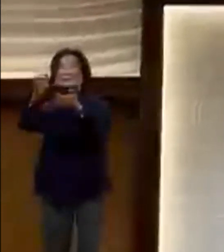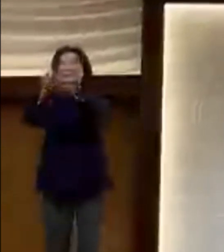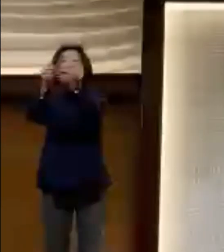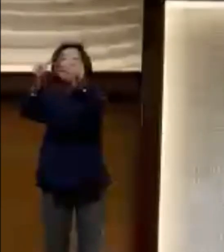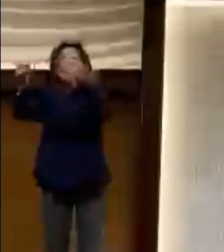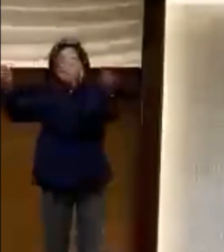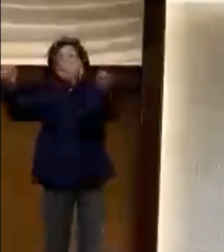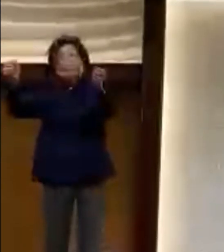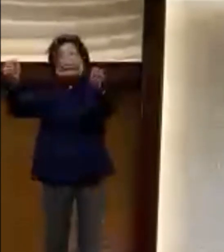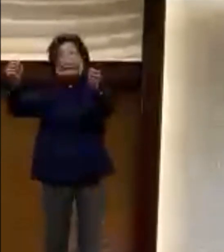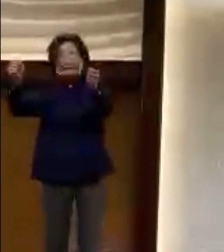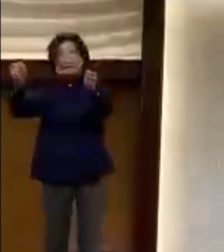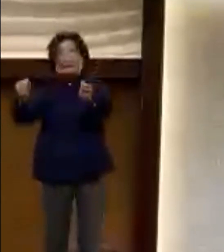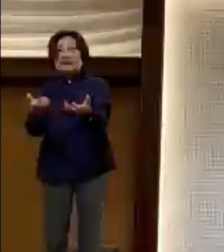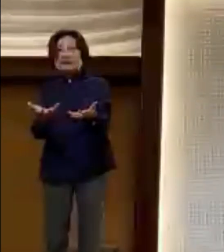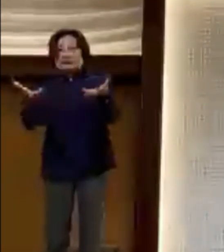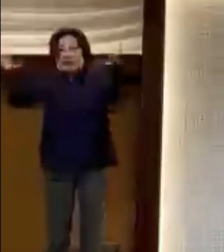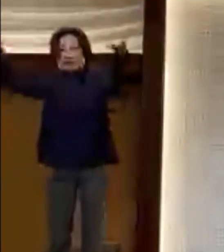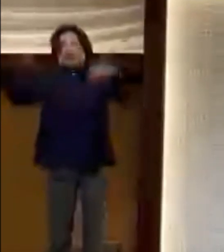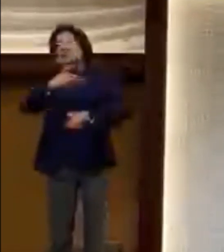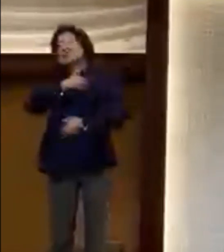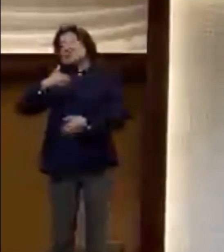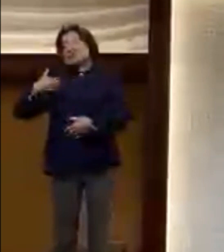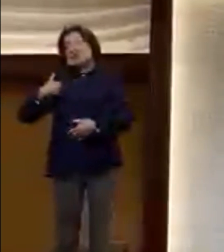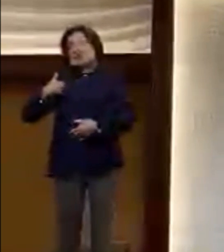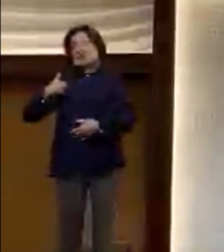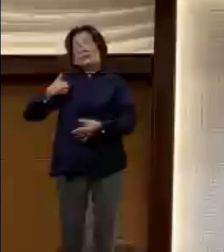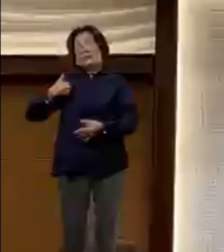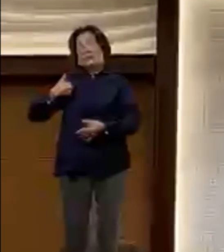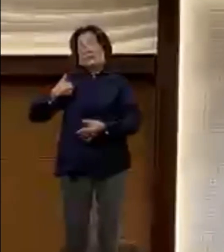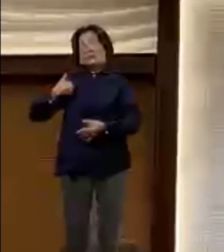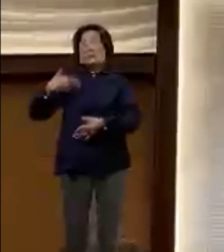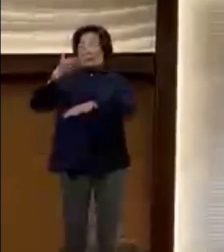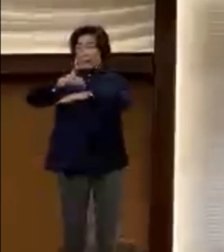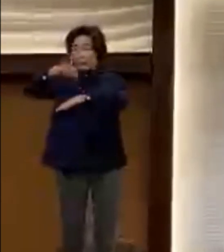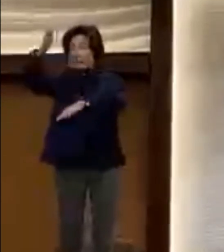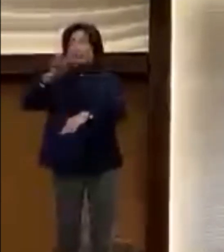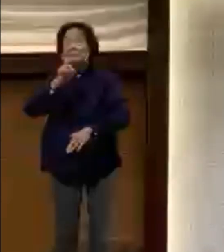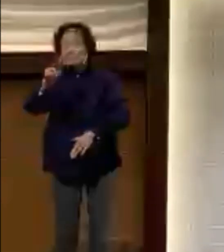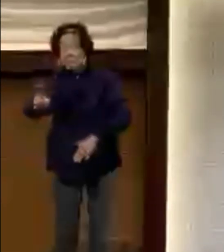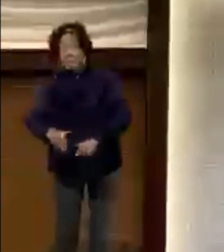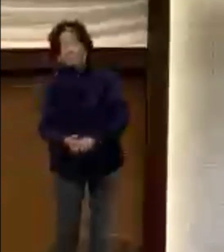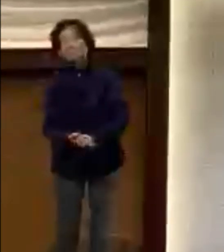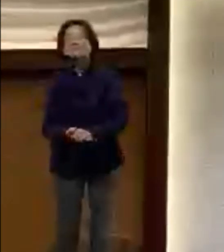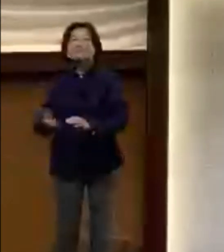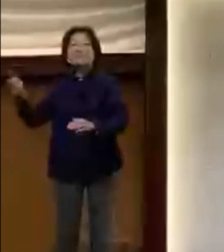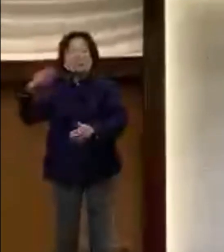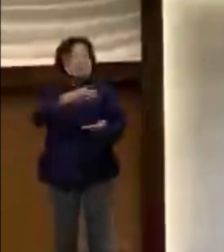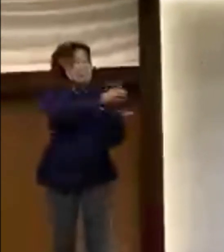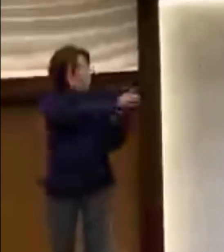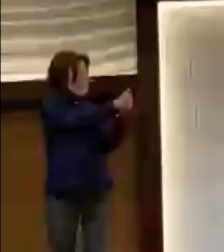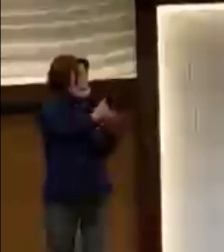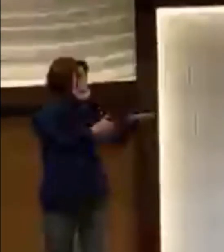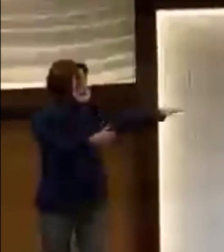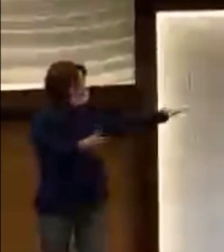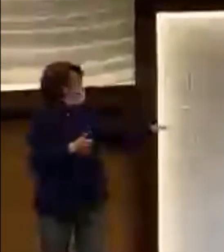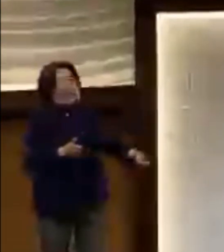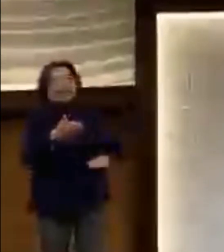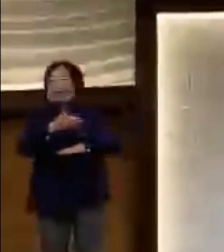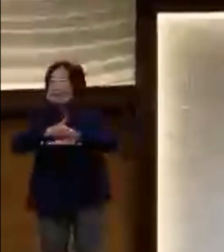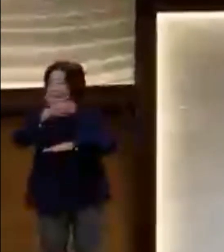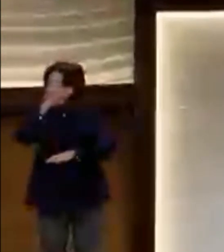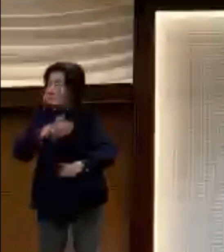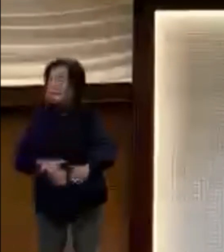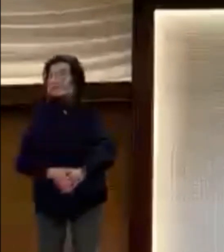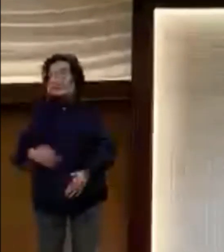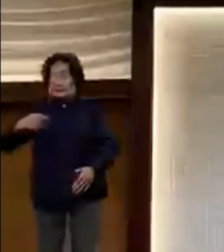式政界人できること、皆様に心から感謝を申し上げたいと思います。また LINE の皆様も本当にありがとう